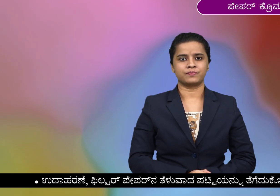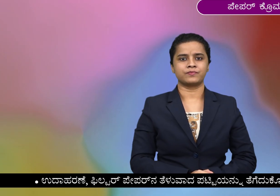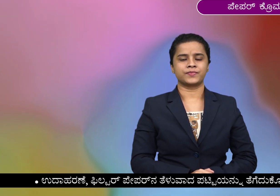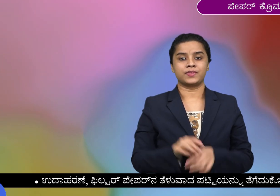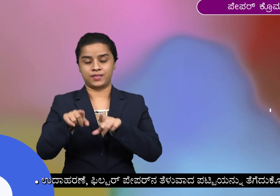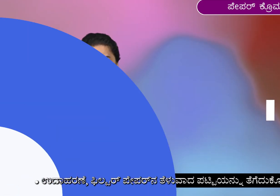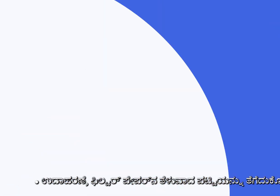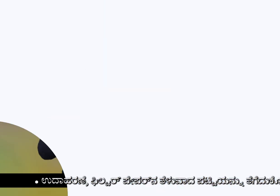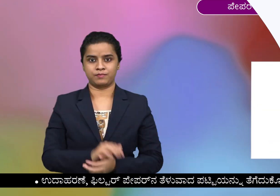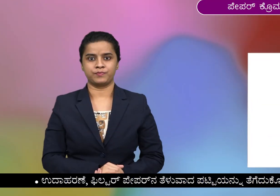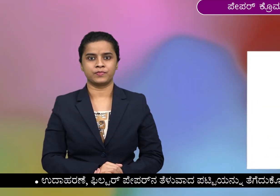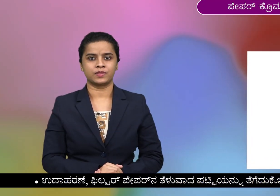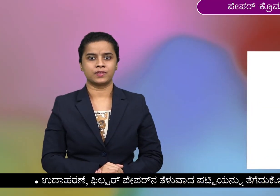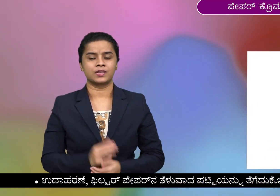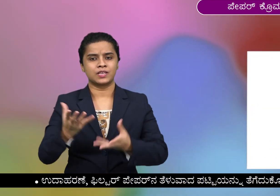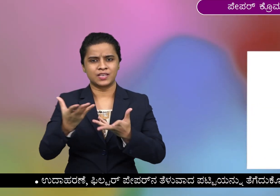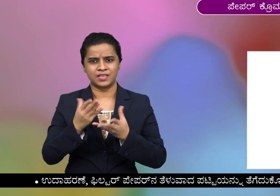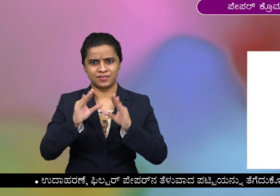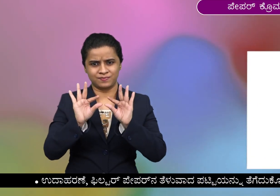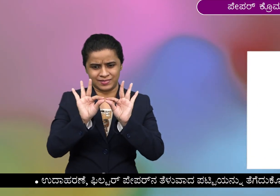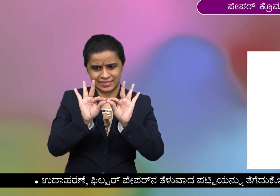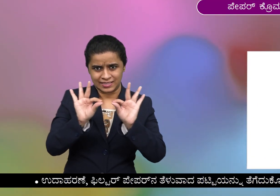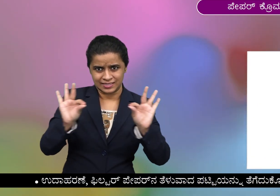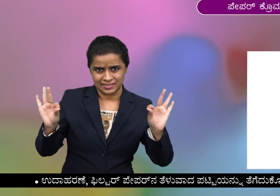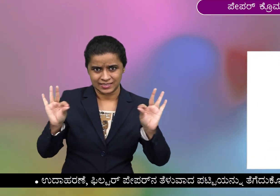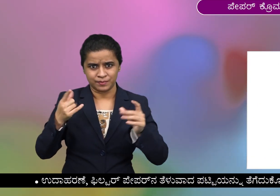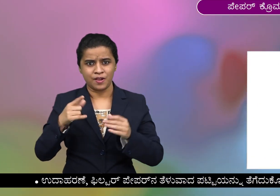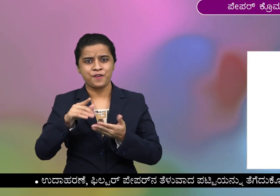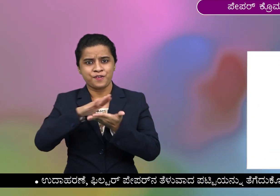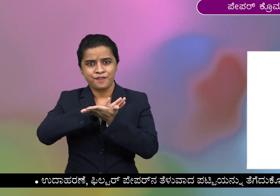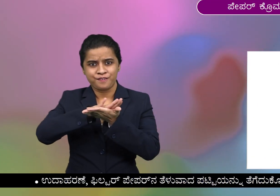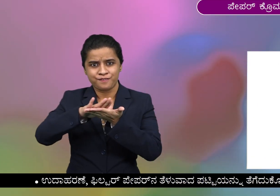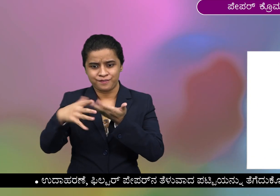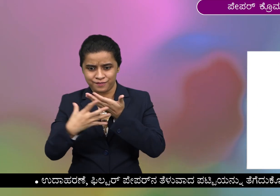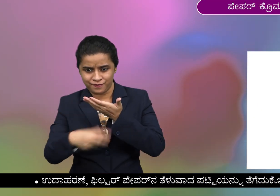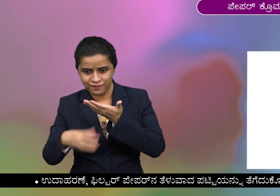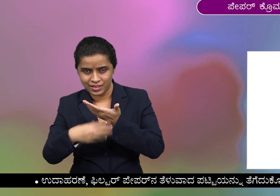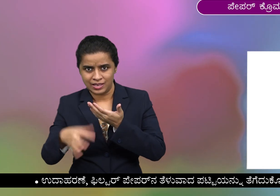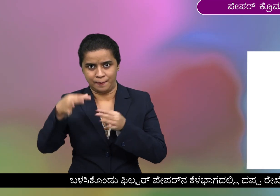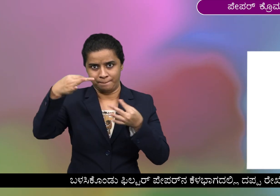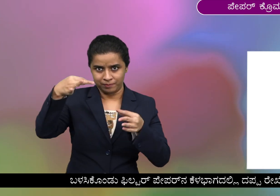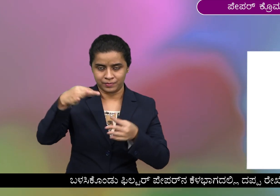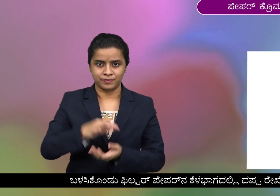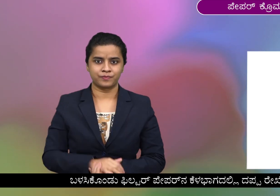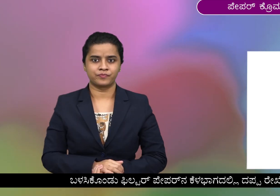ಉದಾಹರಣೆಗೆ ಫಿಲ್ಟರ್ ಪೇಪರ್ನ ತೆಳುವಾದ ಪಟ್ಟಿಯನ್ನು ತೆಗೆದುಕೊಳ್ಳಿ ಮತ್ತು ಮಾರ್ಕರ್ ಅನ್ನು ಬಳಸಿಕೊಂಡು ಫಿಲ್ಟರ್